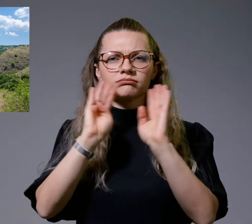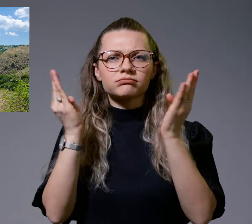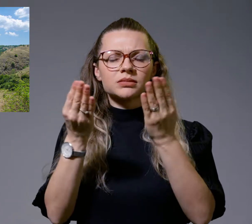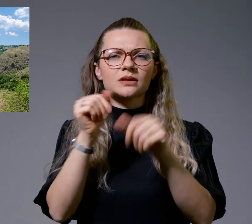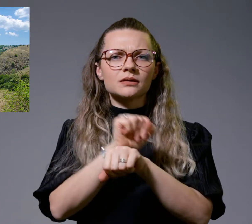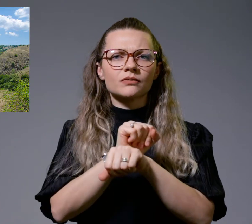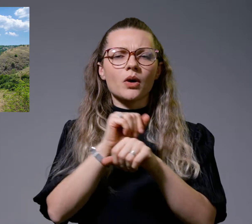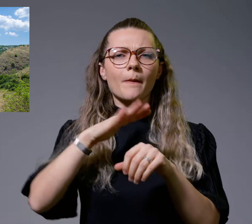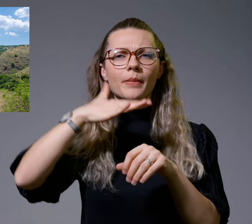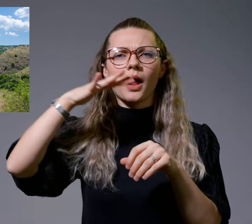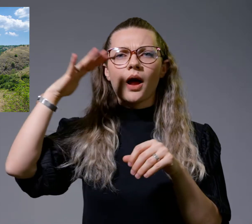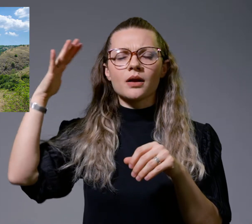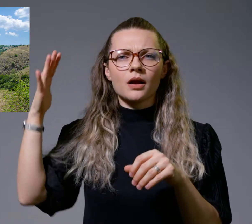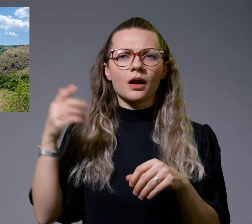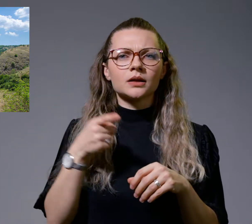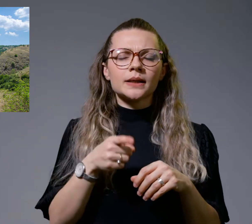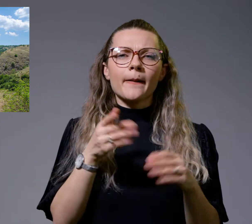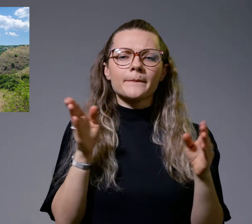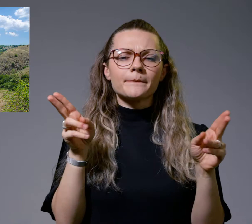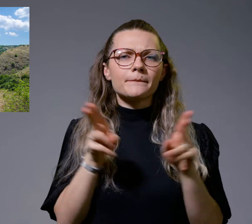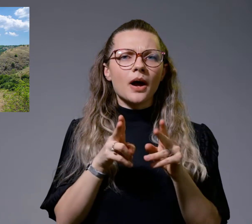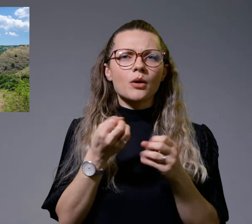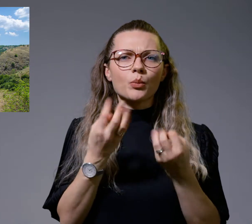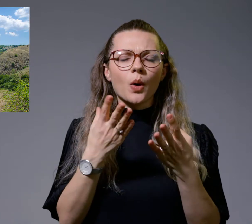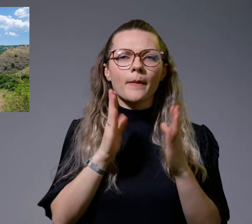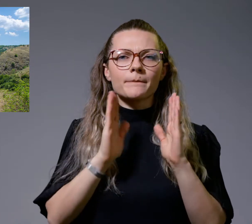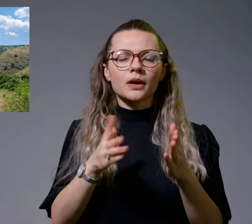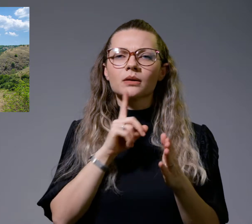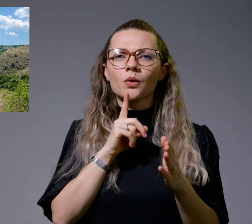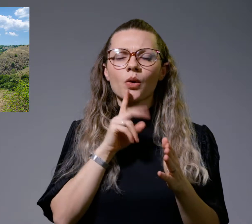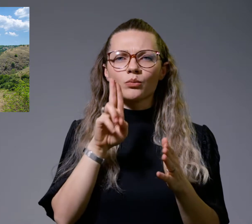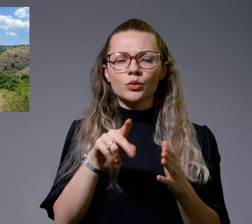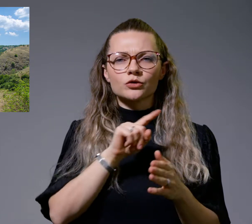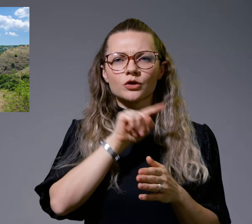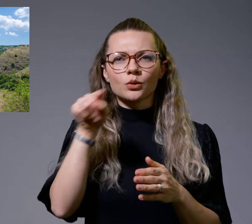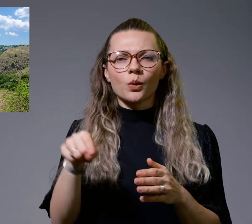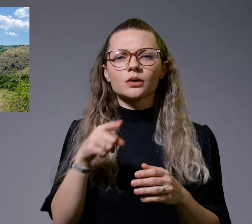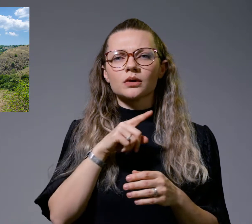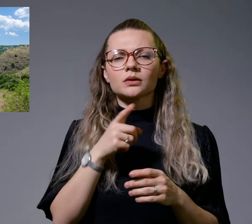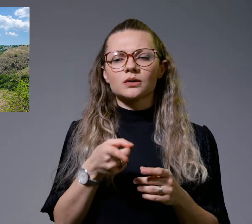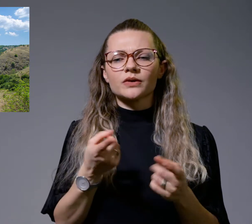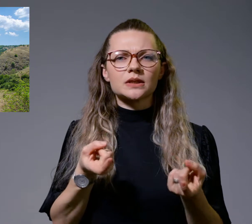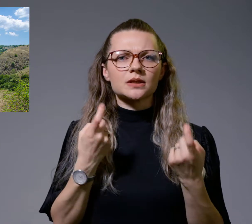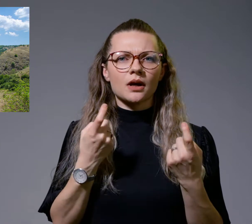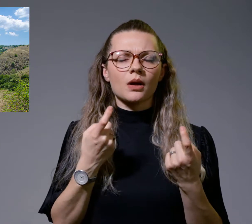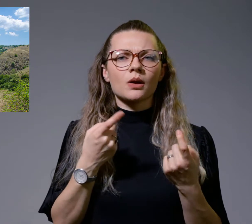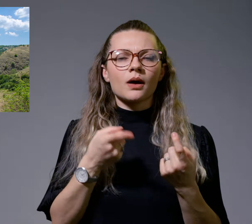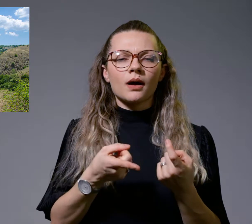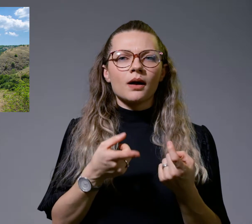планини. Мал е бројот на патиштата по кои може да се дојде до селата. Па така